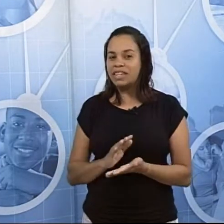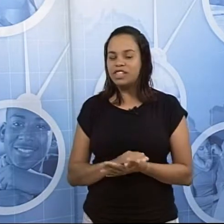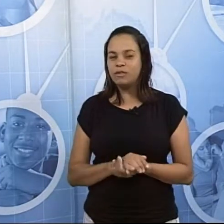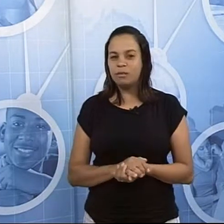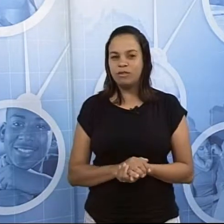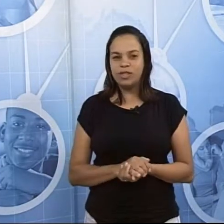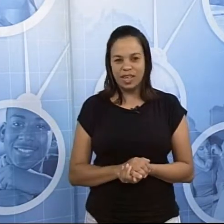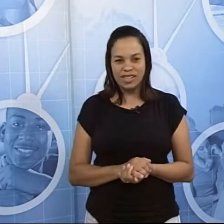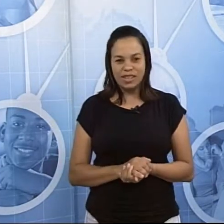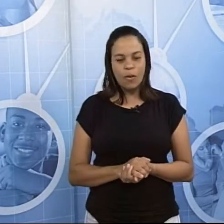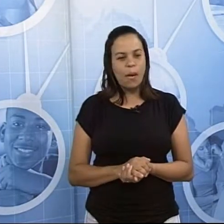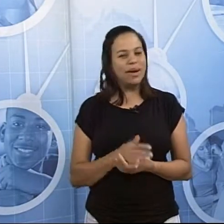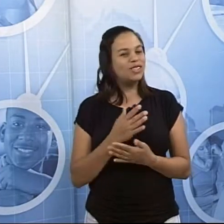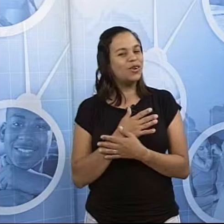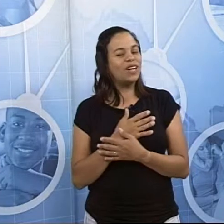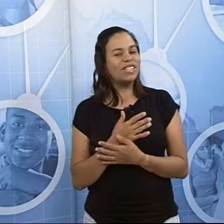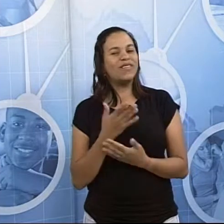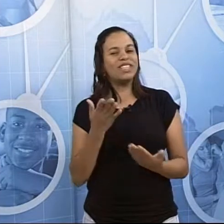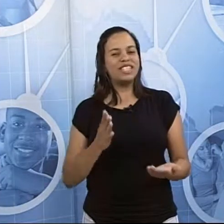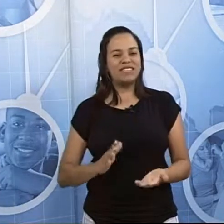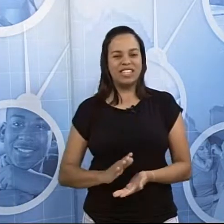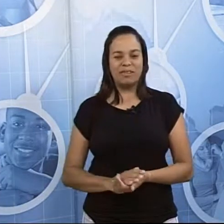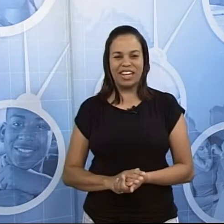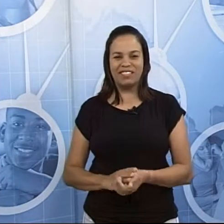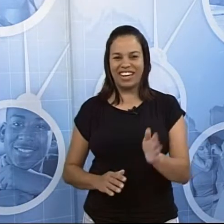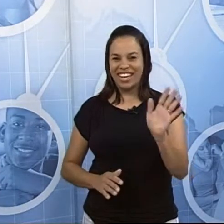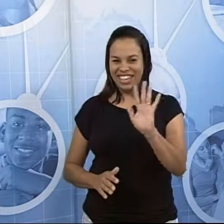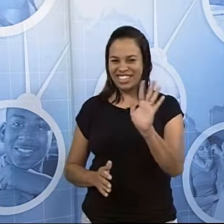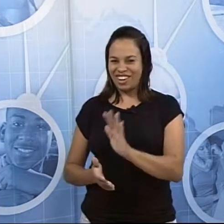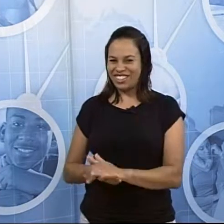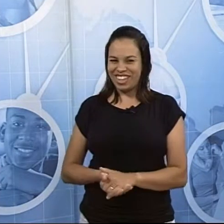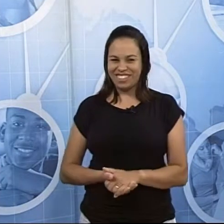do Mundo para vocês. Um abraço no coração, a gente se vê semana que vem. Tchau, tchau.